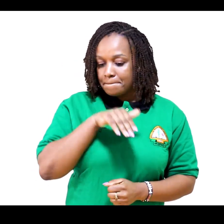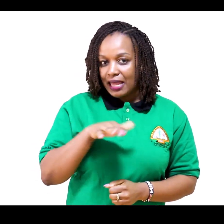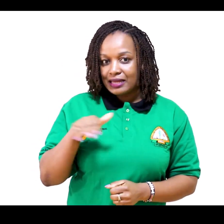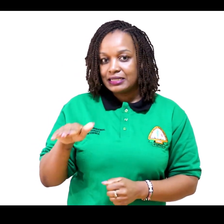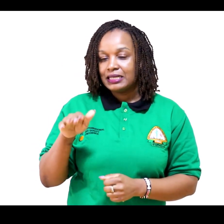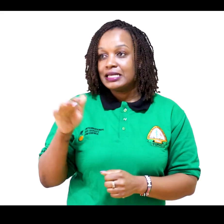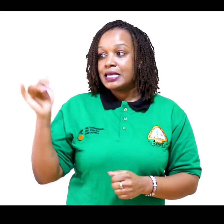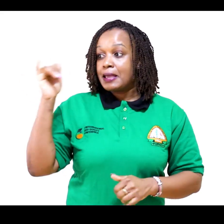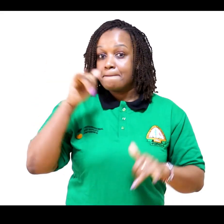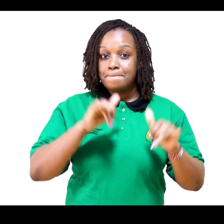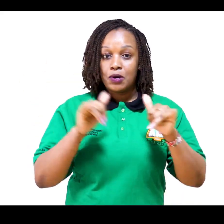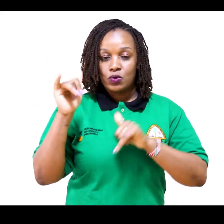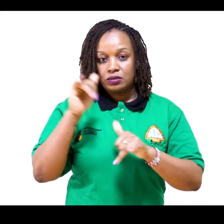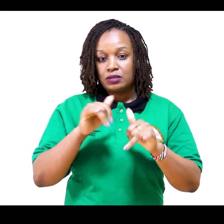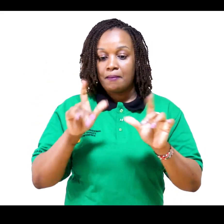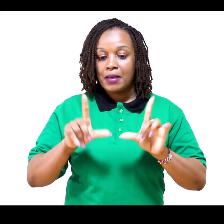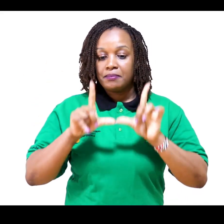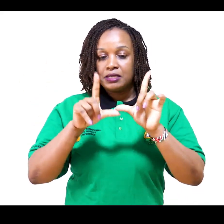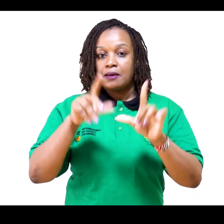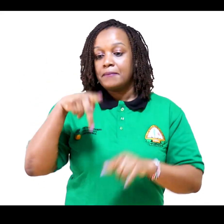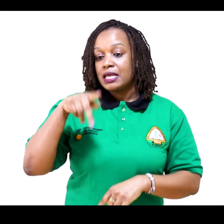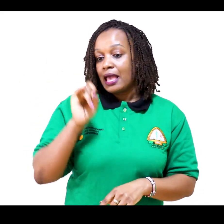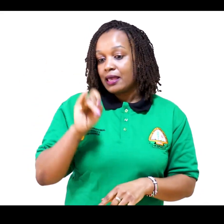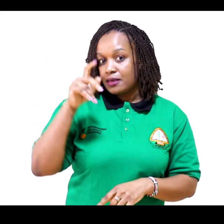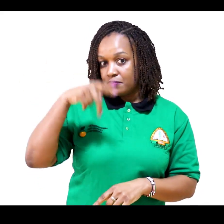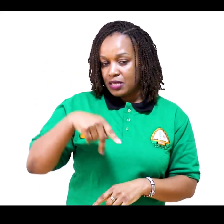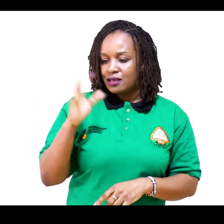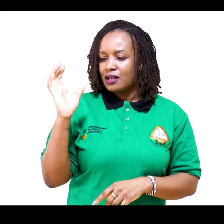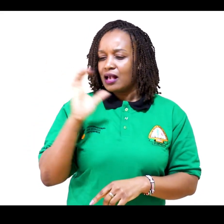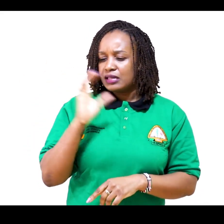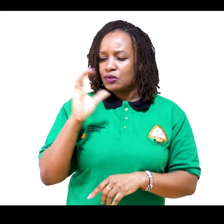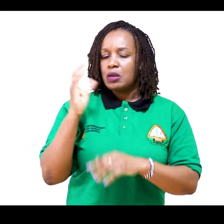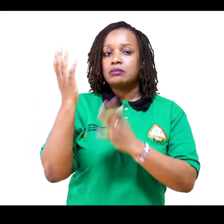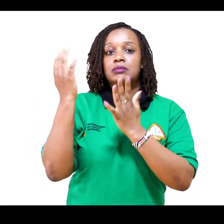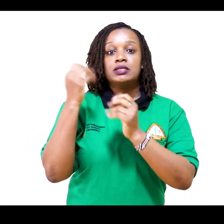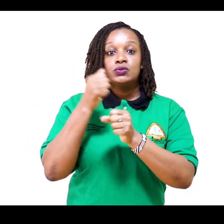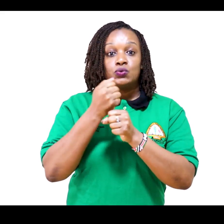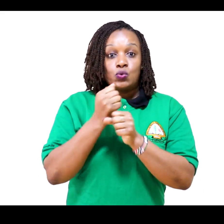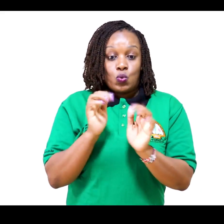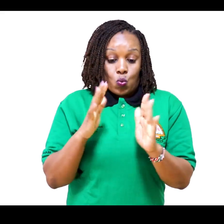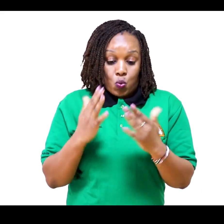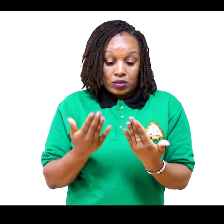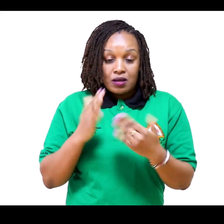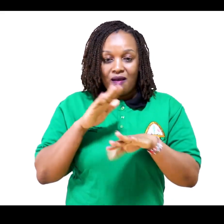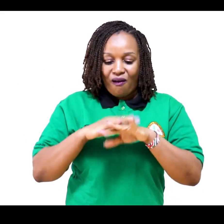wa kibali cha kuagiza mimea PIP, mteja anahitajika kufanya ombi